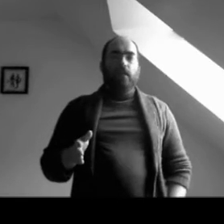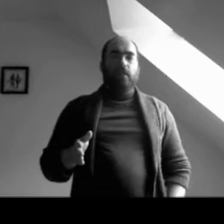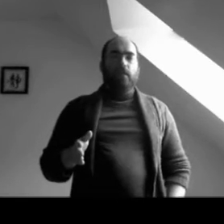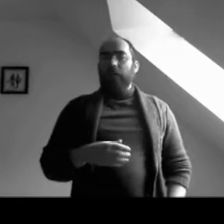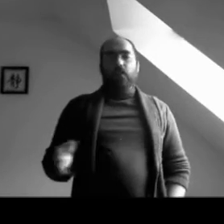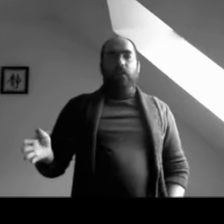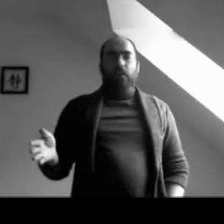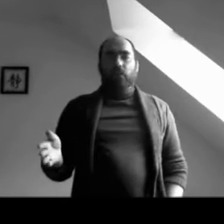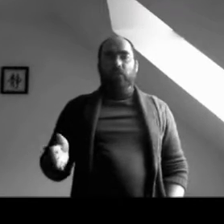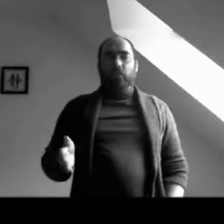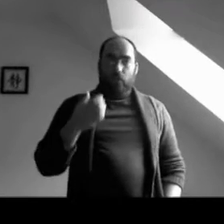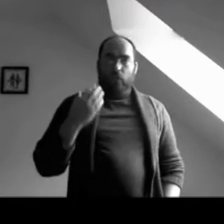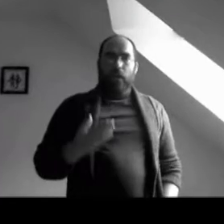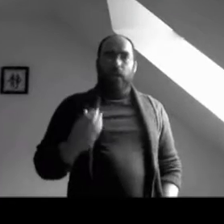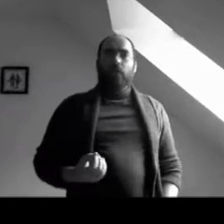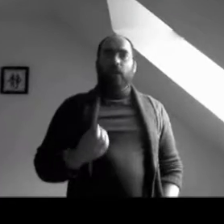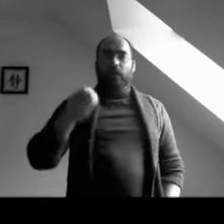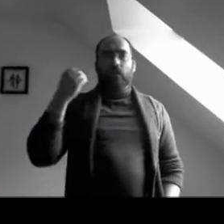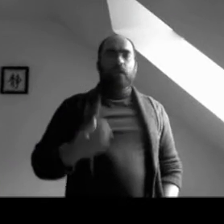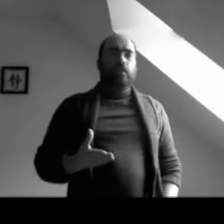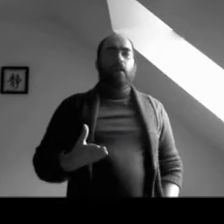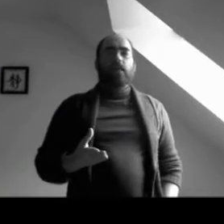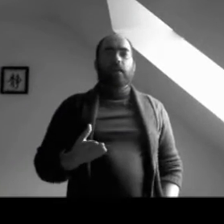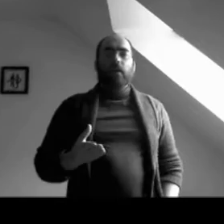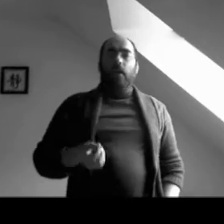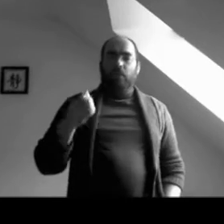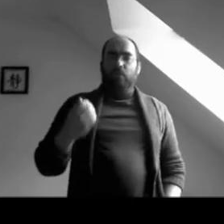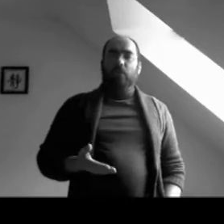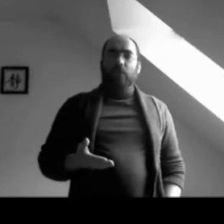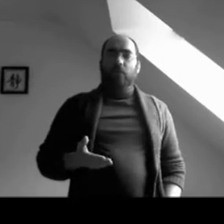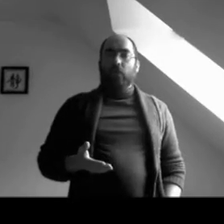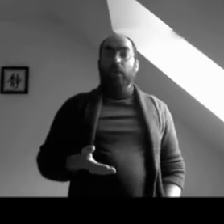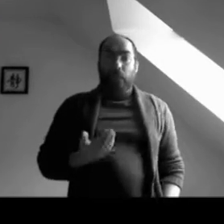film classique, avec tous les moyens contemporains. Cela crée une contraction extraordinaire, un